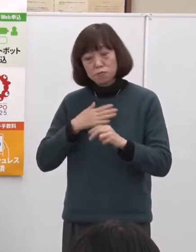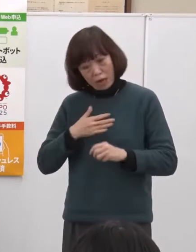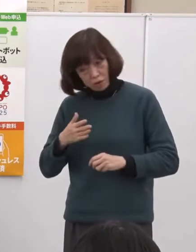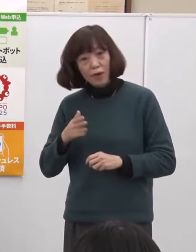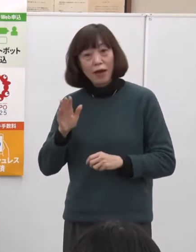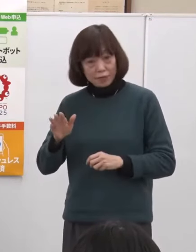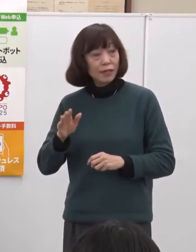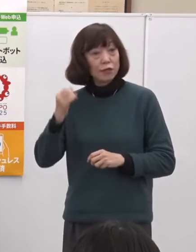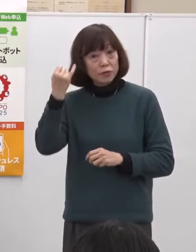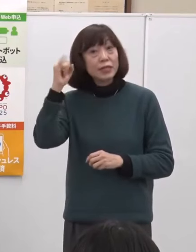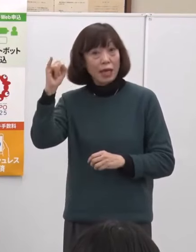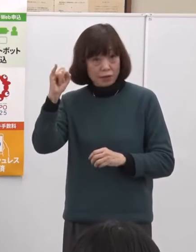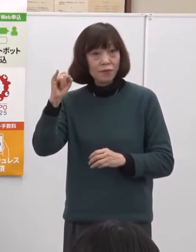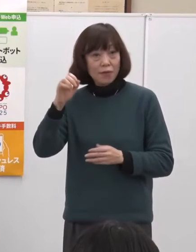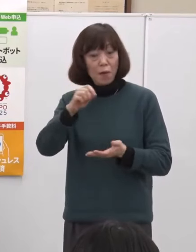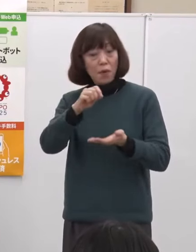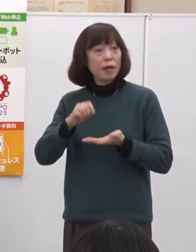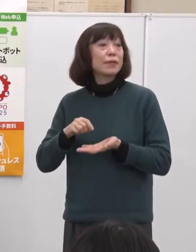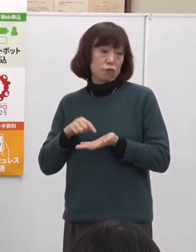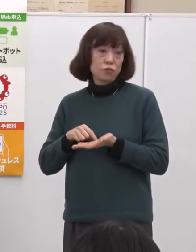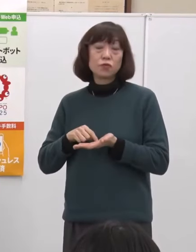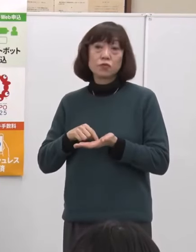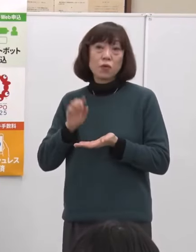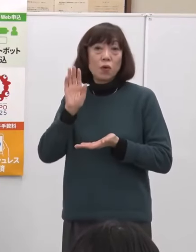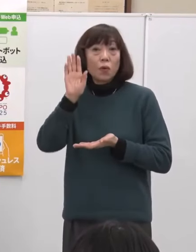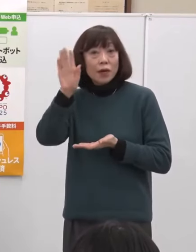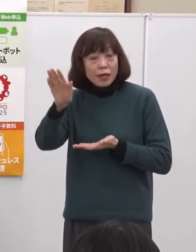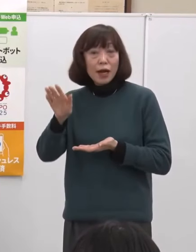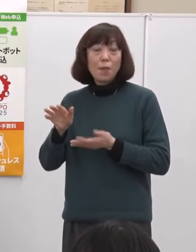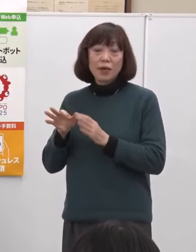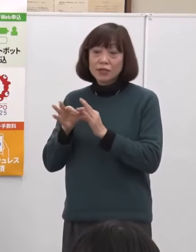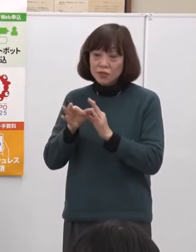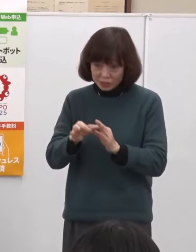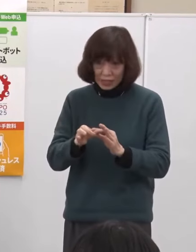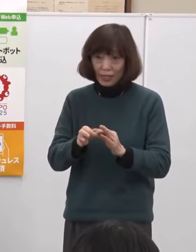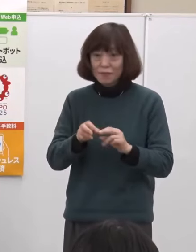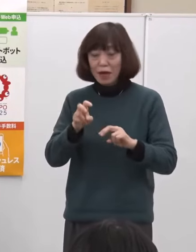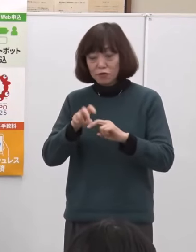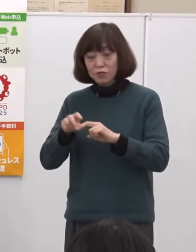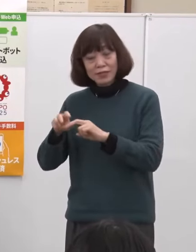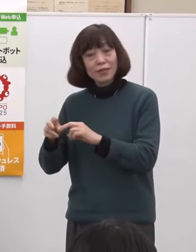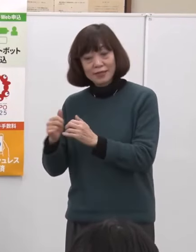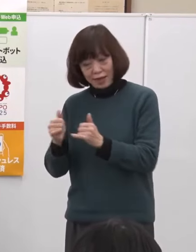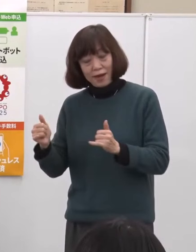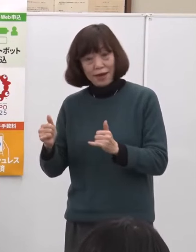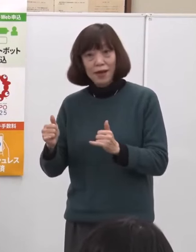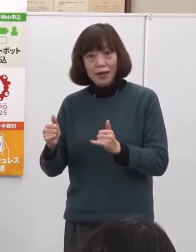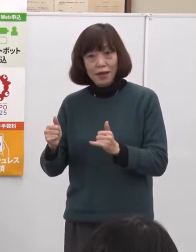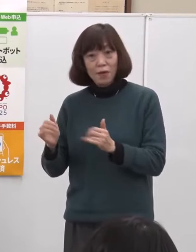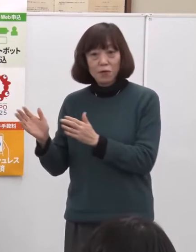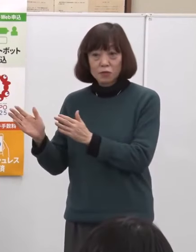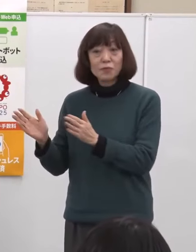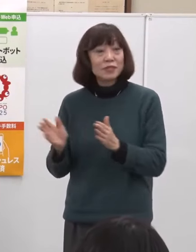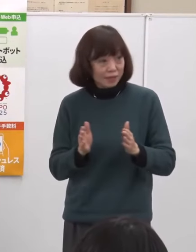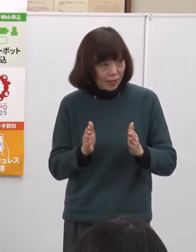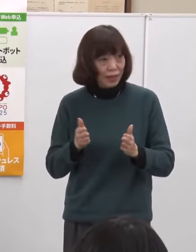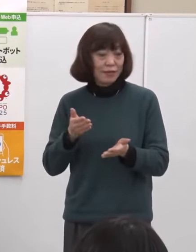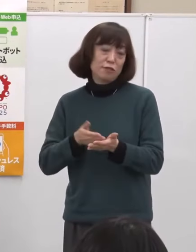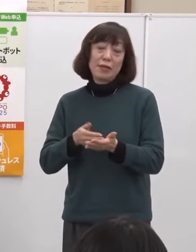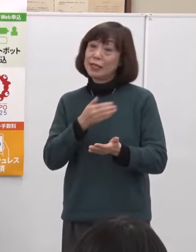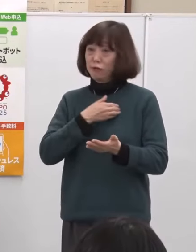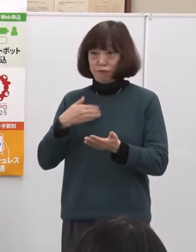きますので、今後も引き続きしかるべきものが出席して説明ができるようにしていきたいと思